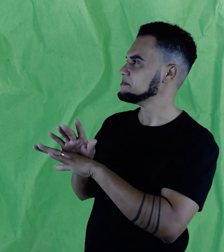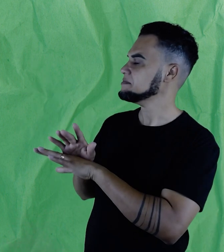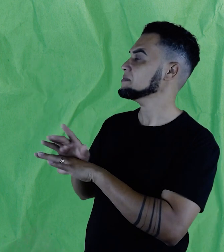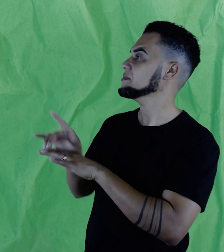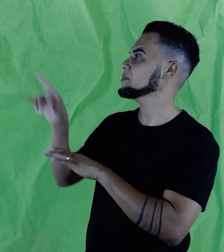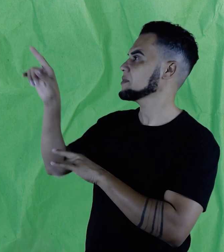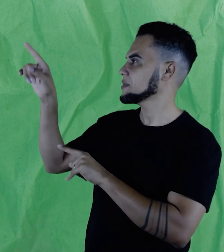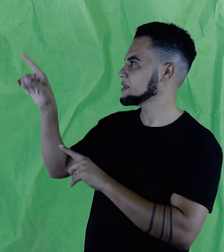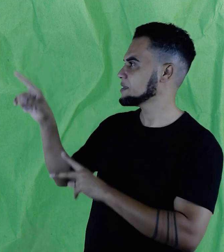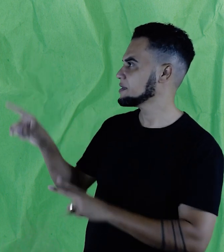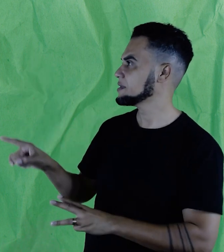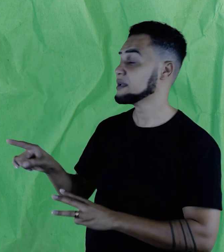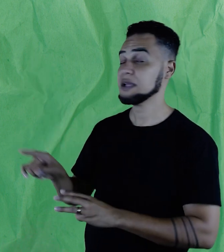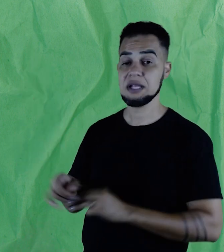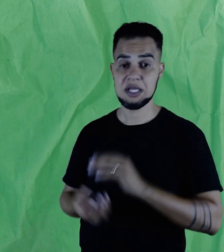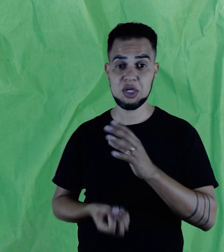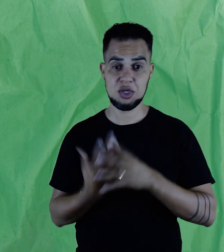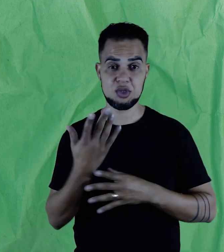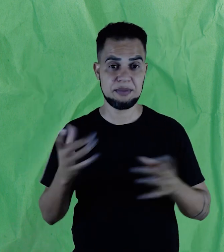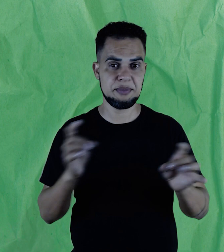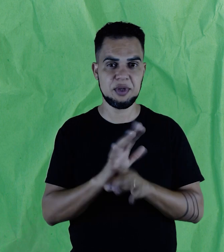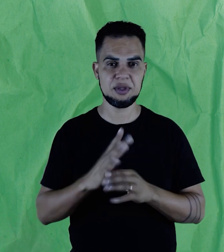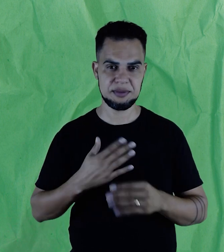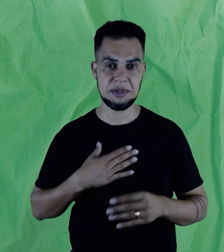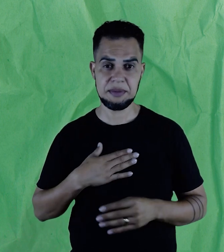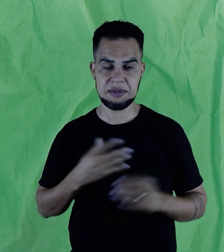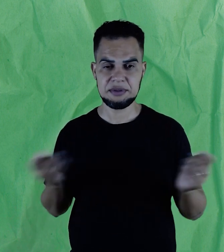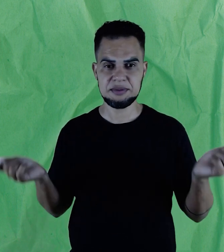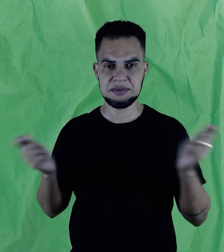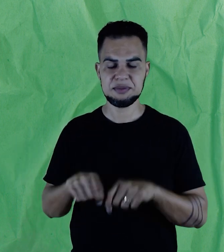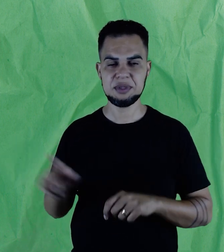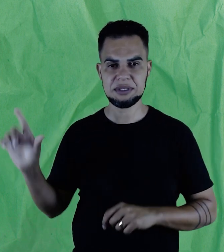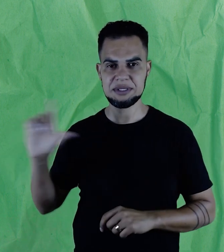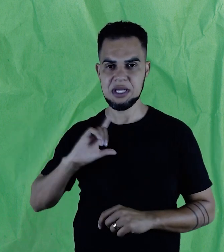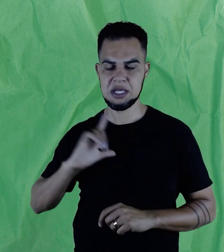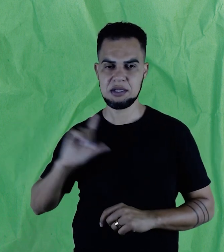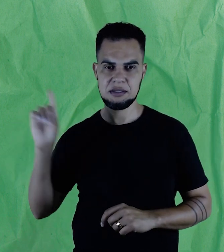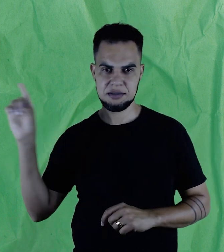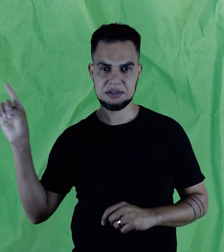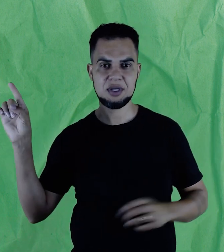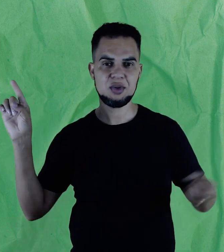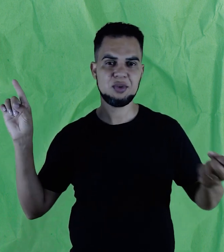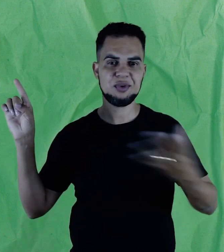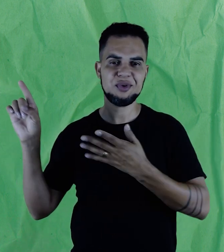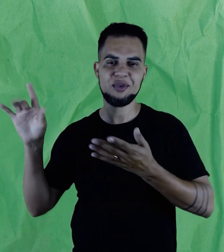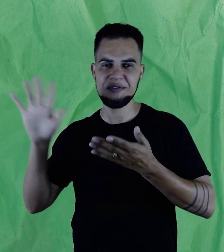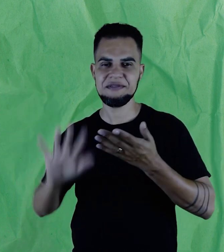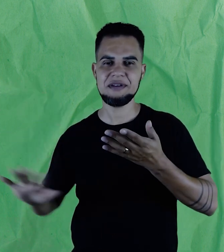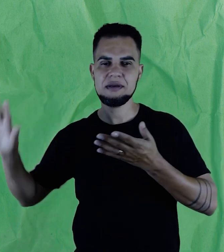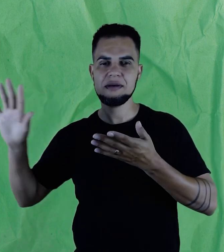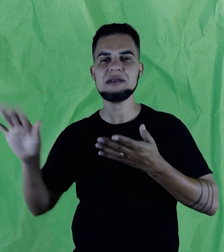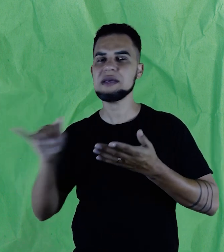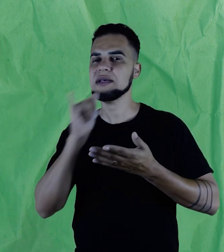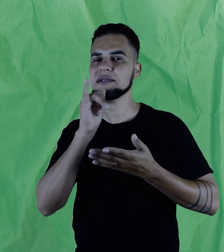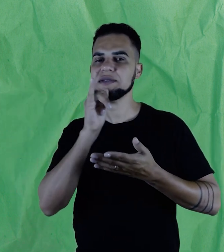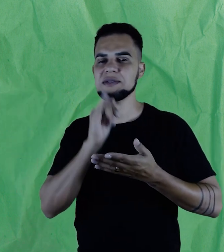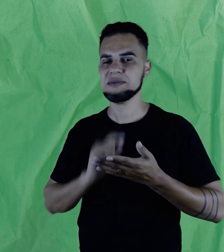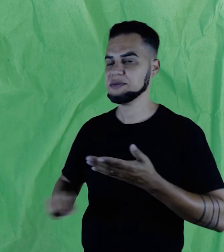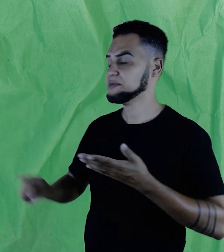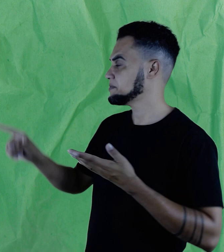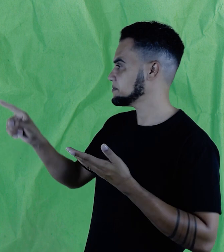description e o title, né? Eu ainda poderia ter aqui um novo campo aqui, por